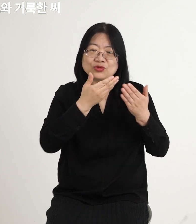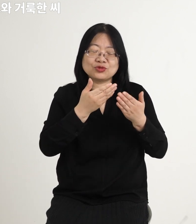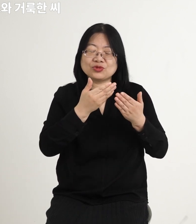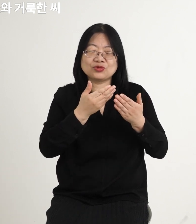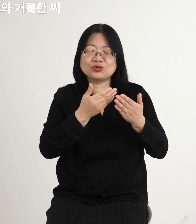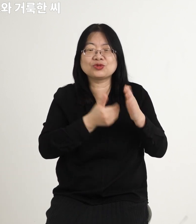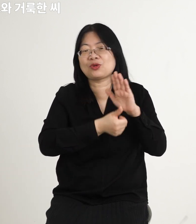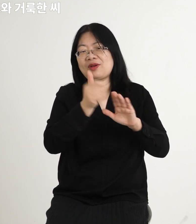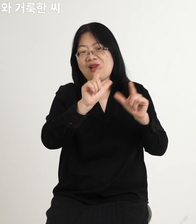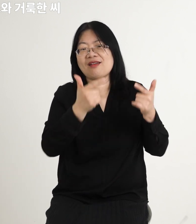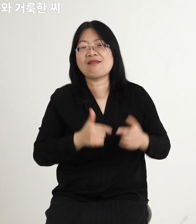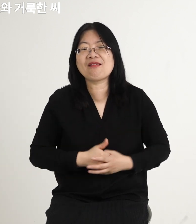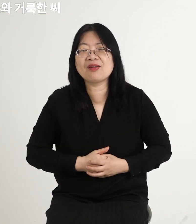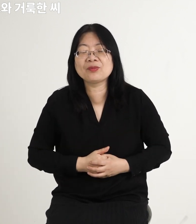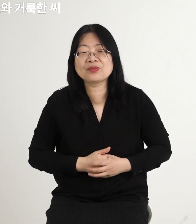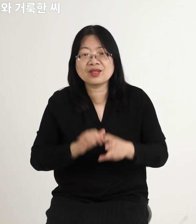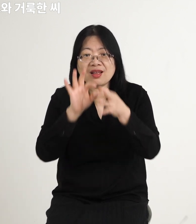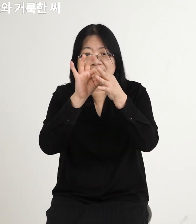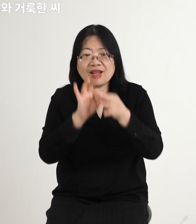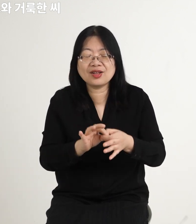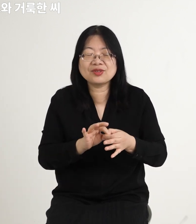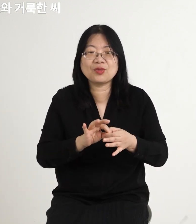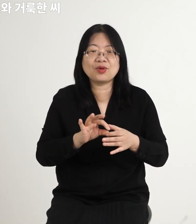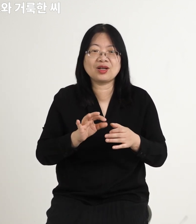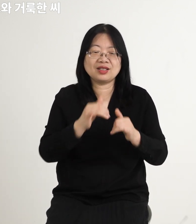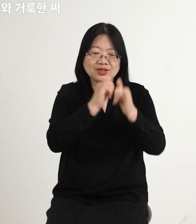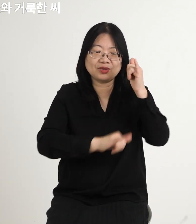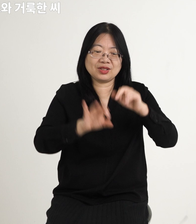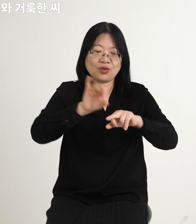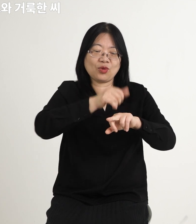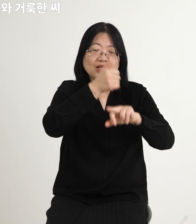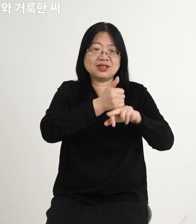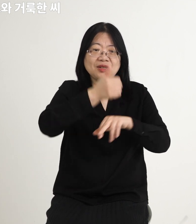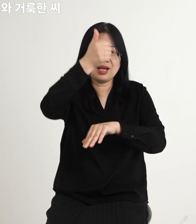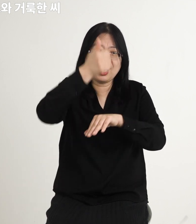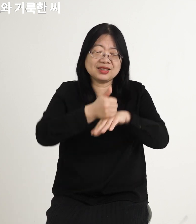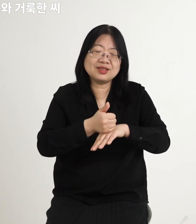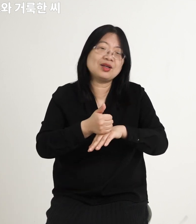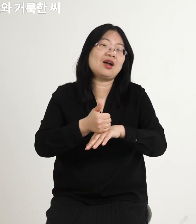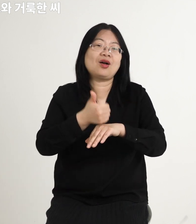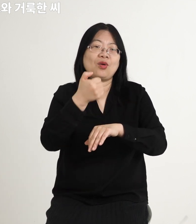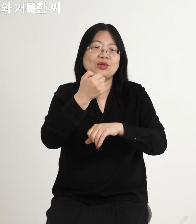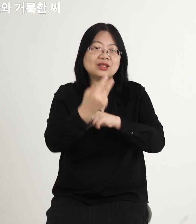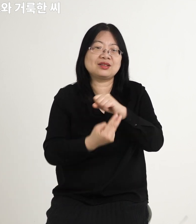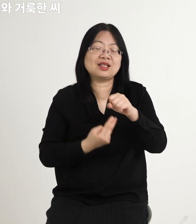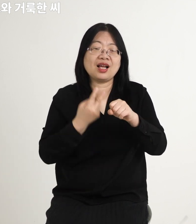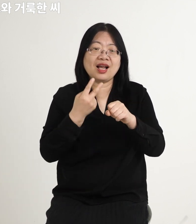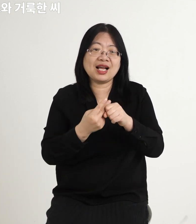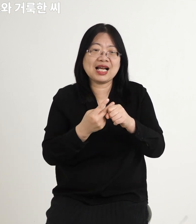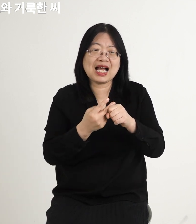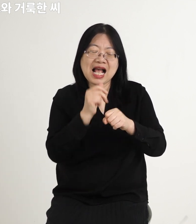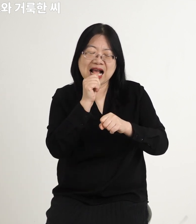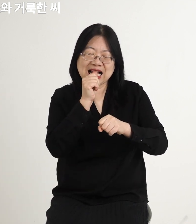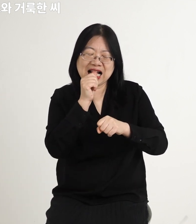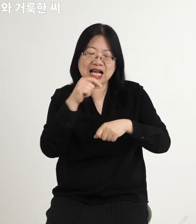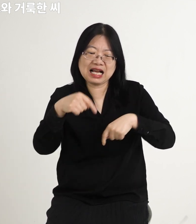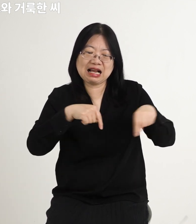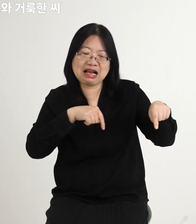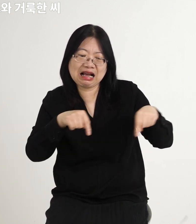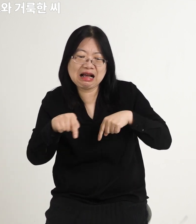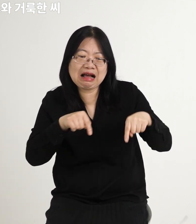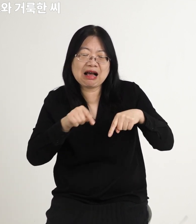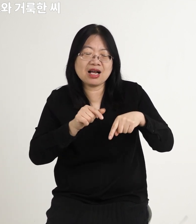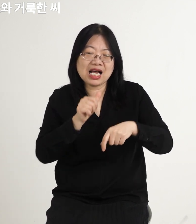계속 인류 속에 그들은 마지막에 52년의 철권 통치